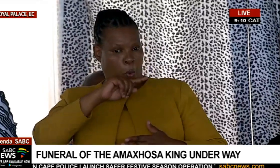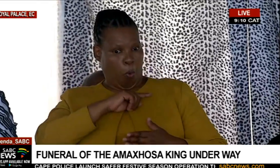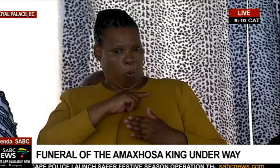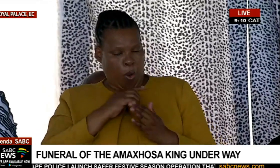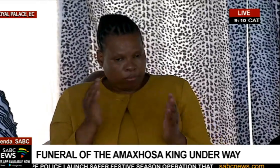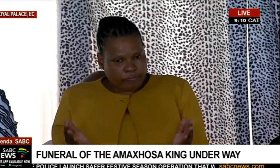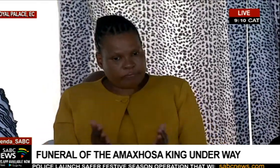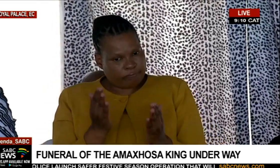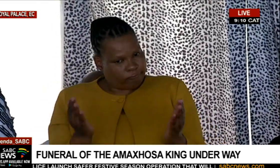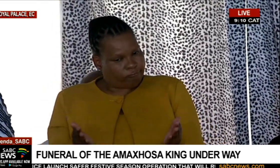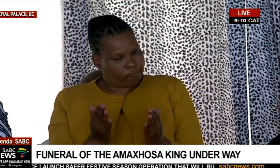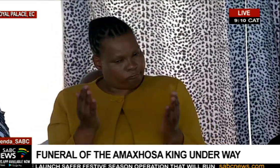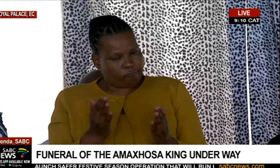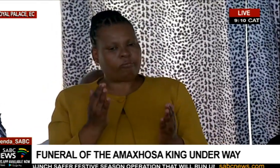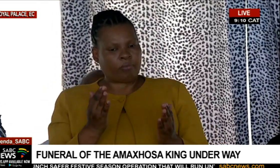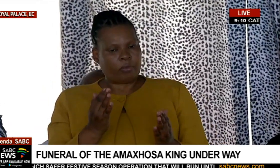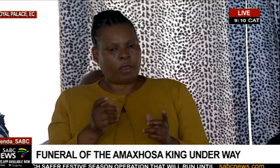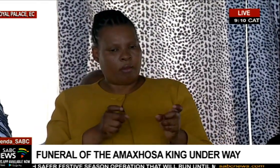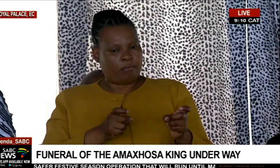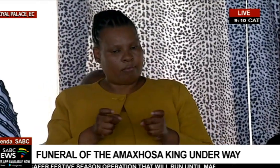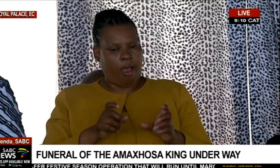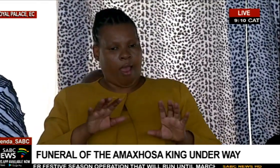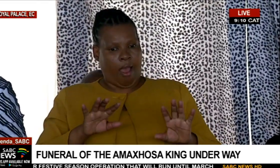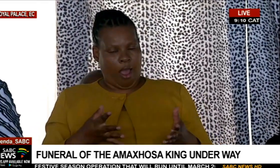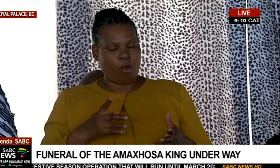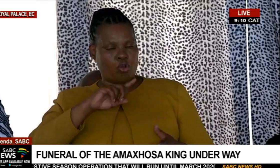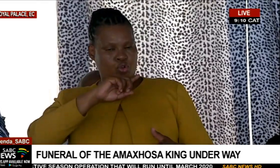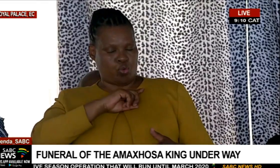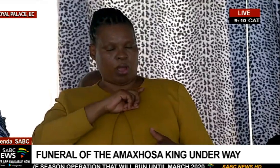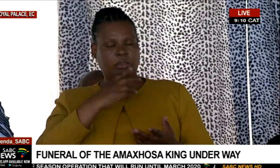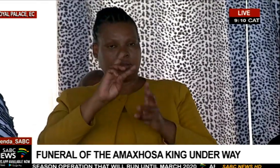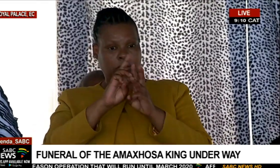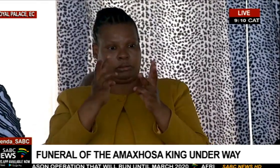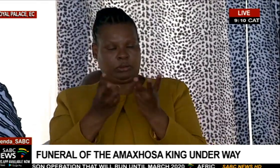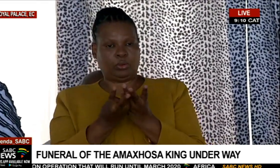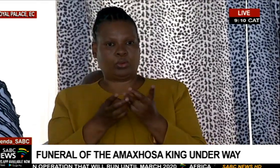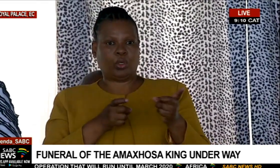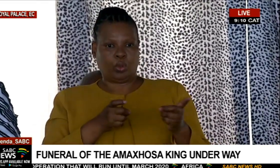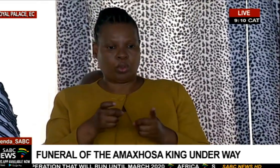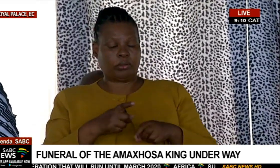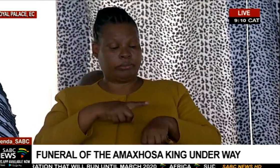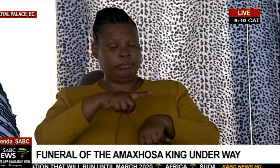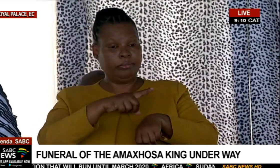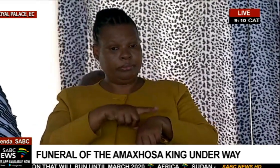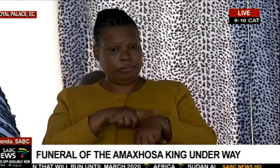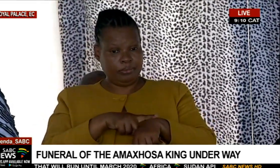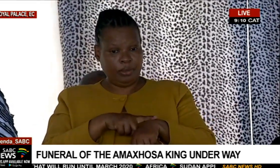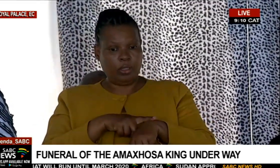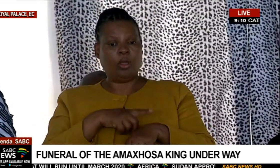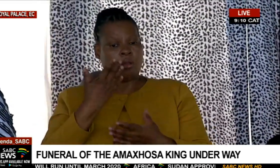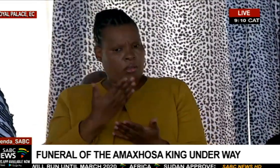ubunkokheli bomthonyama nokuba zizisele zamagugu esizwe lisakufika ixesha